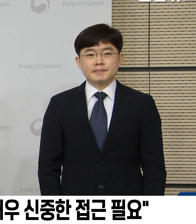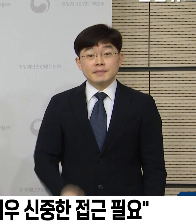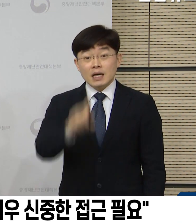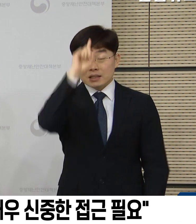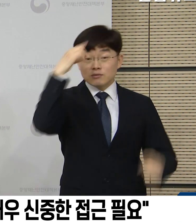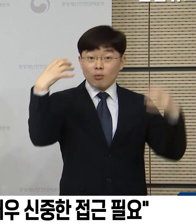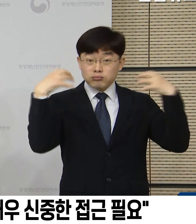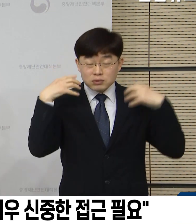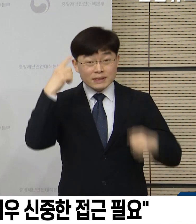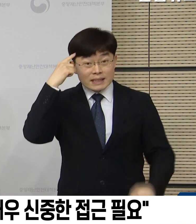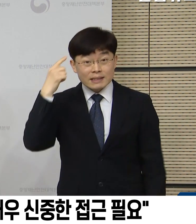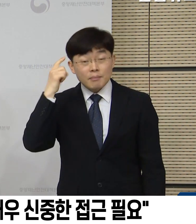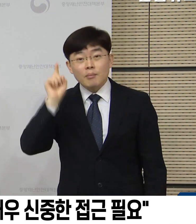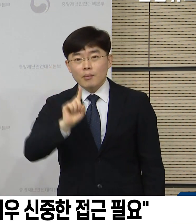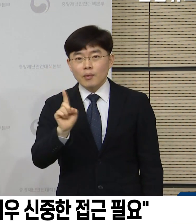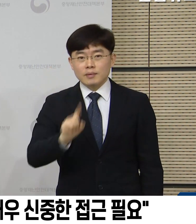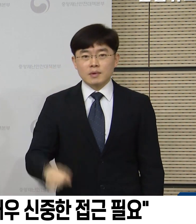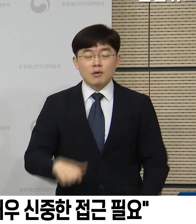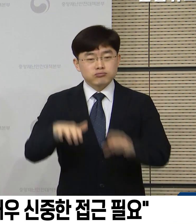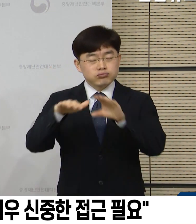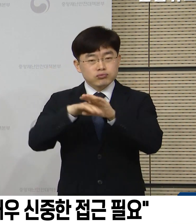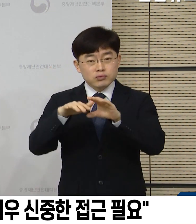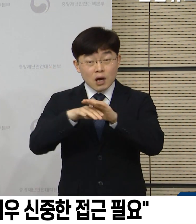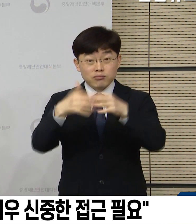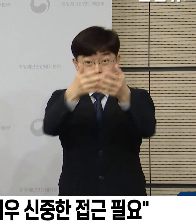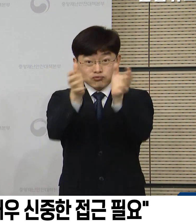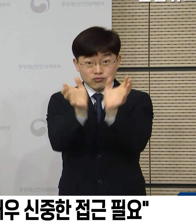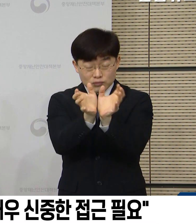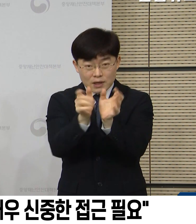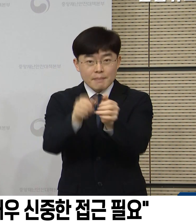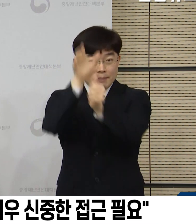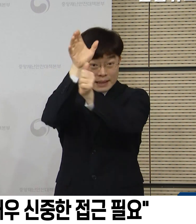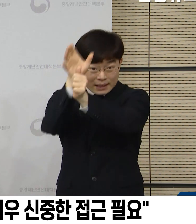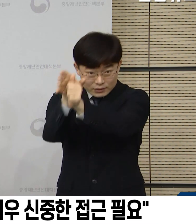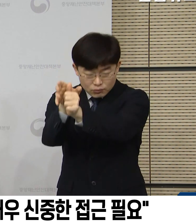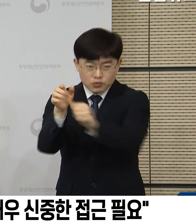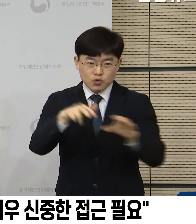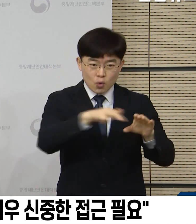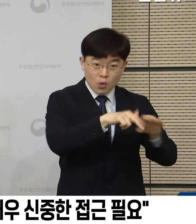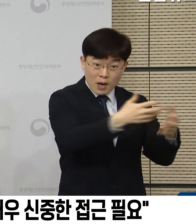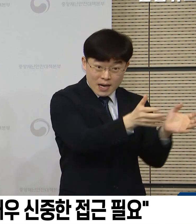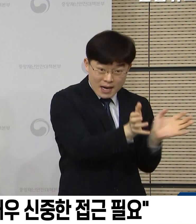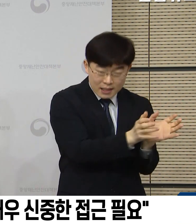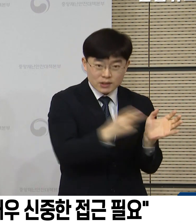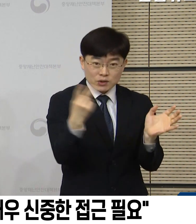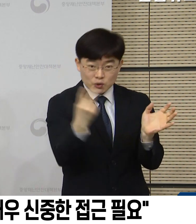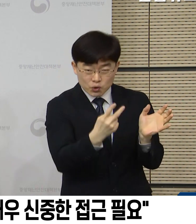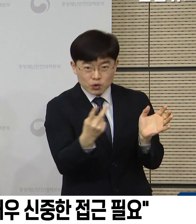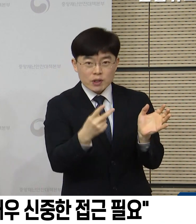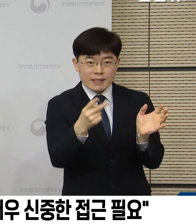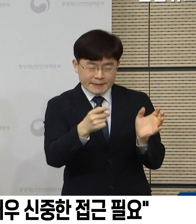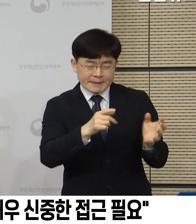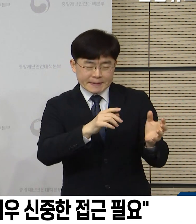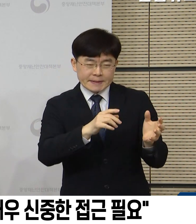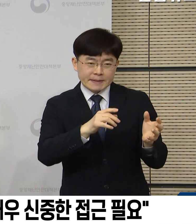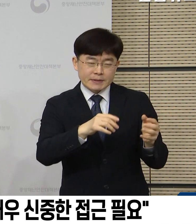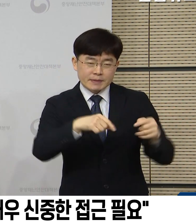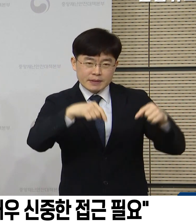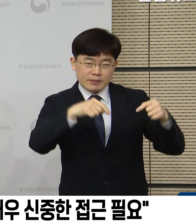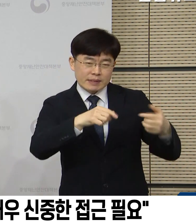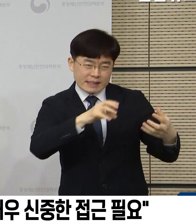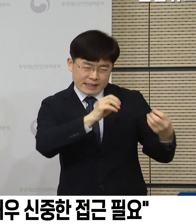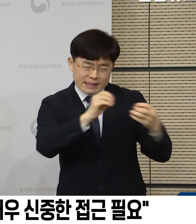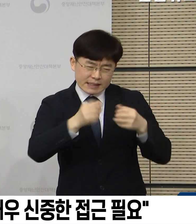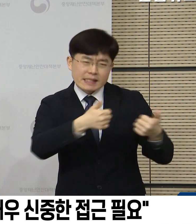전체적으로 보면 문화부를 통해서 종교계와 긴밀한 협의를 통하여 최근의 엄중한 상황에 대한